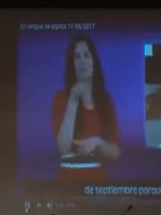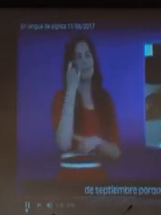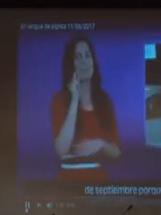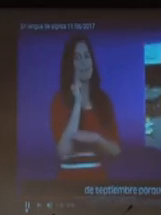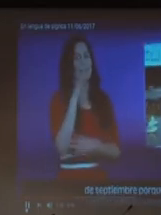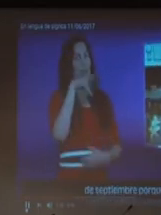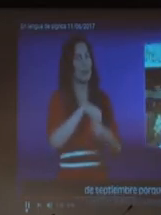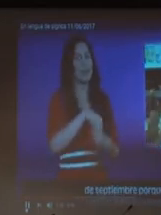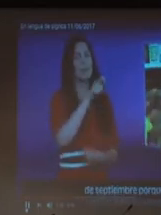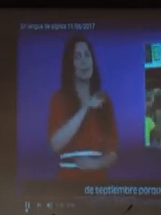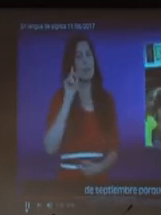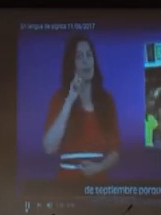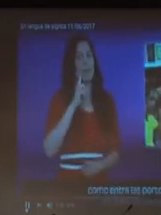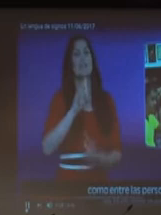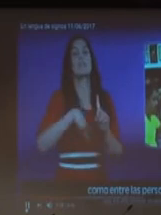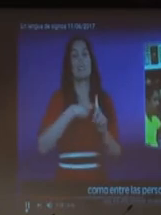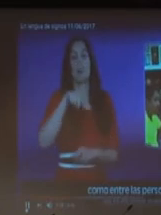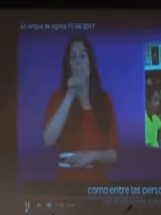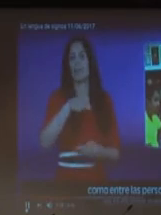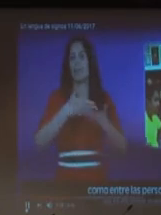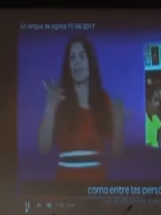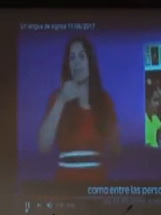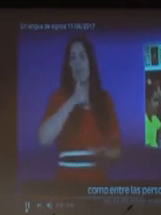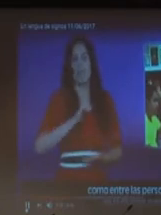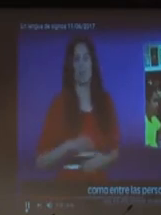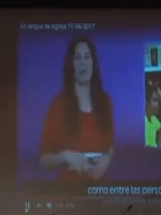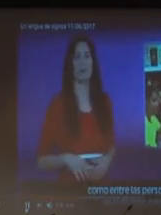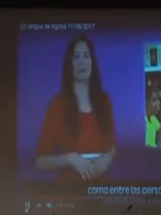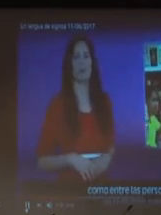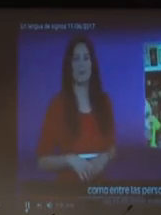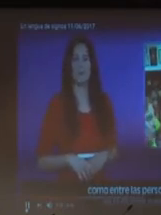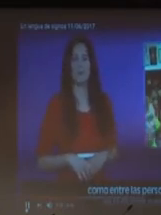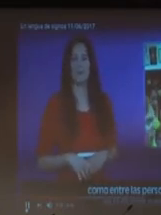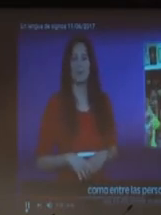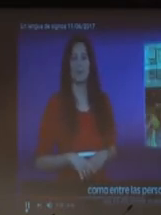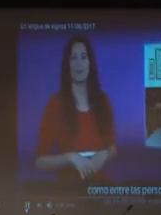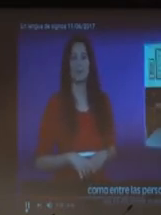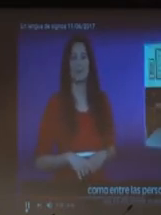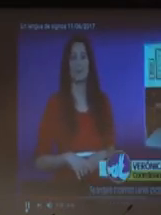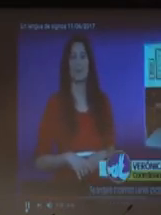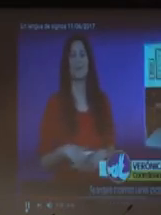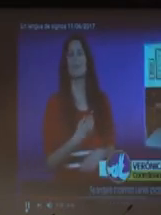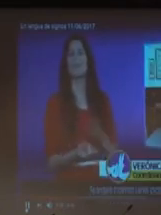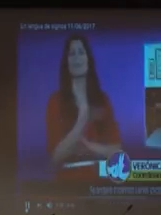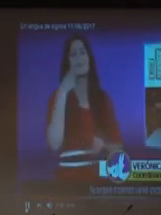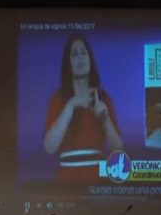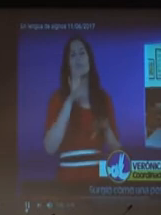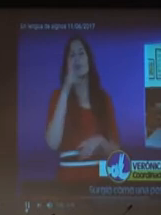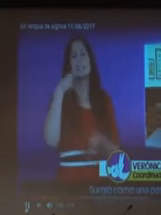éxito tanto en el instituto como entre las personas sordas de la ciudad autónoma. Surgió como una posibilidad